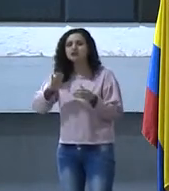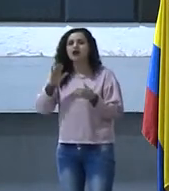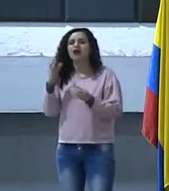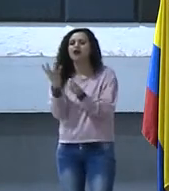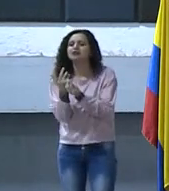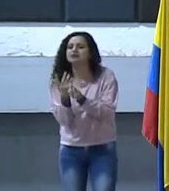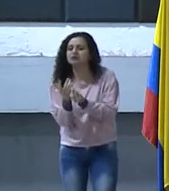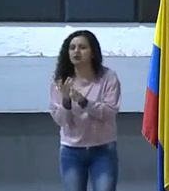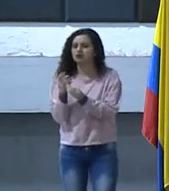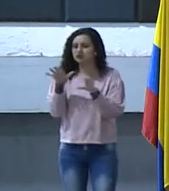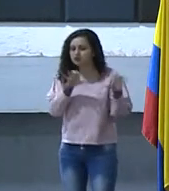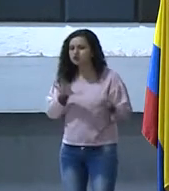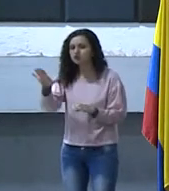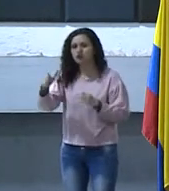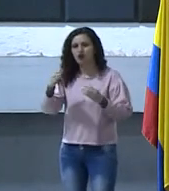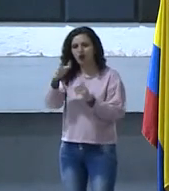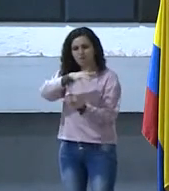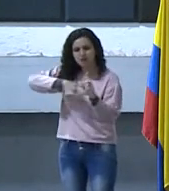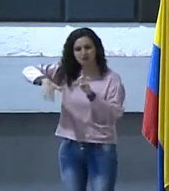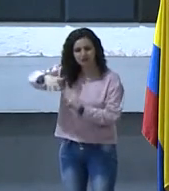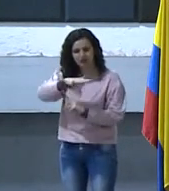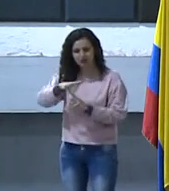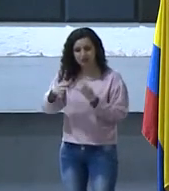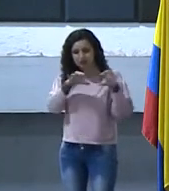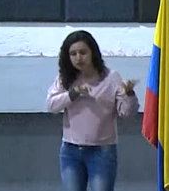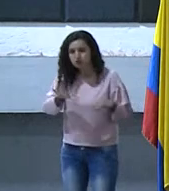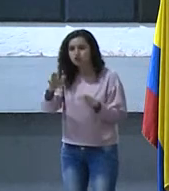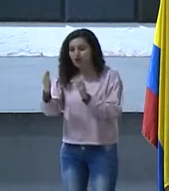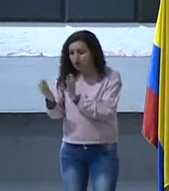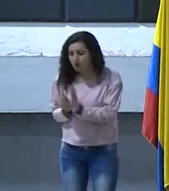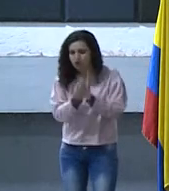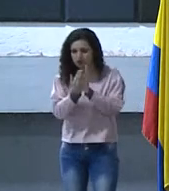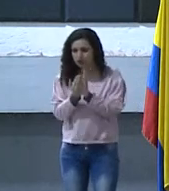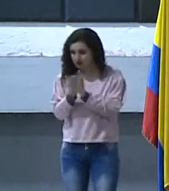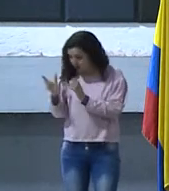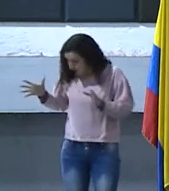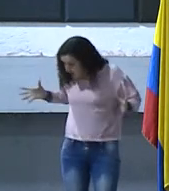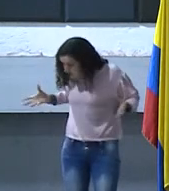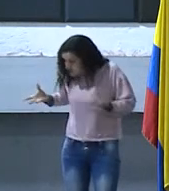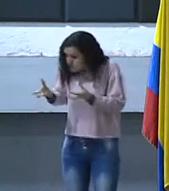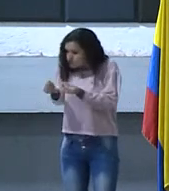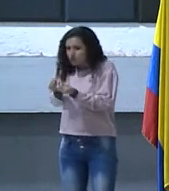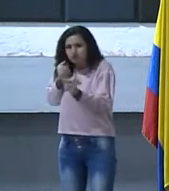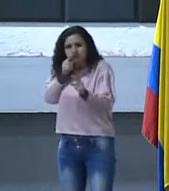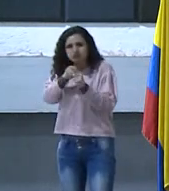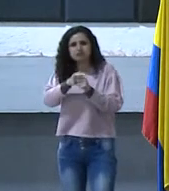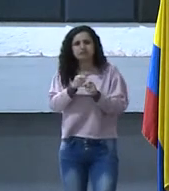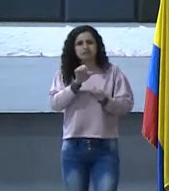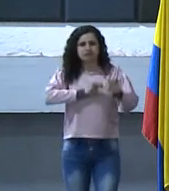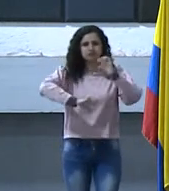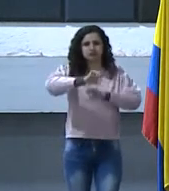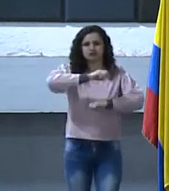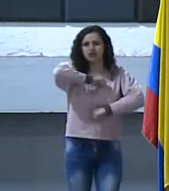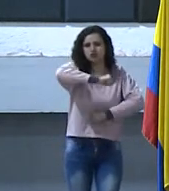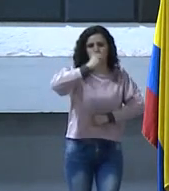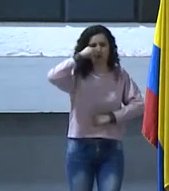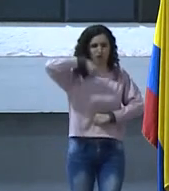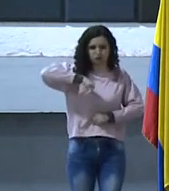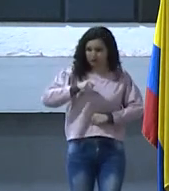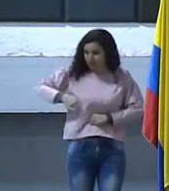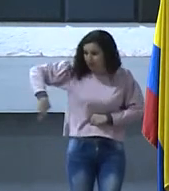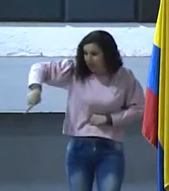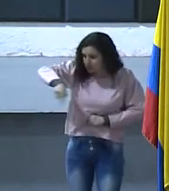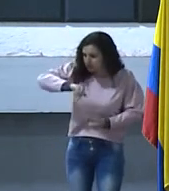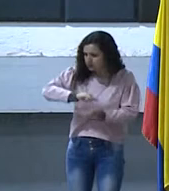ambientales educativas en suma en defensa de los derechos humanos nos han entregado